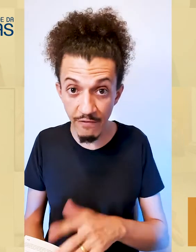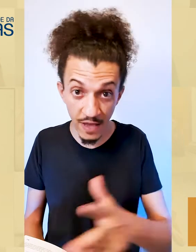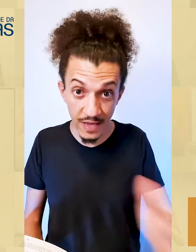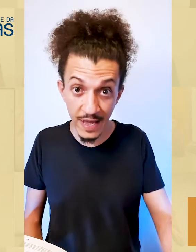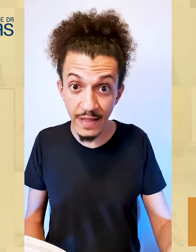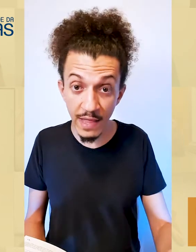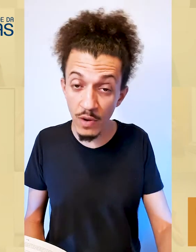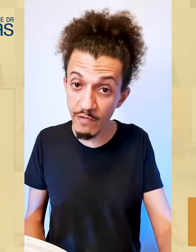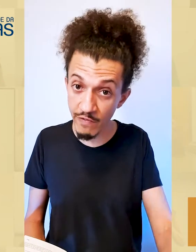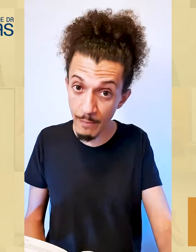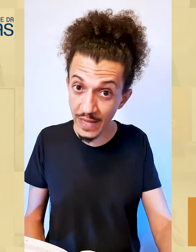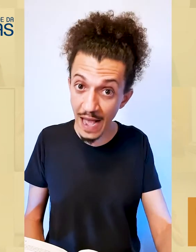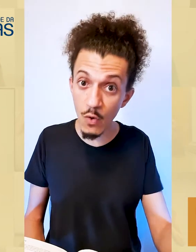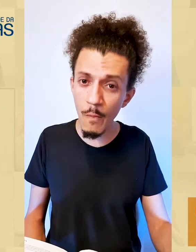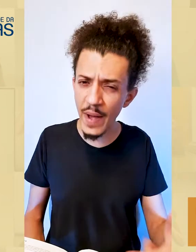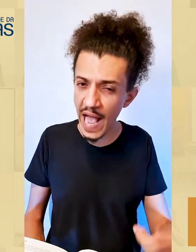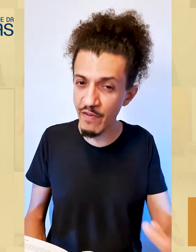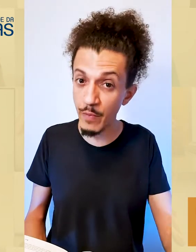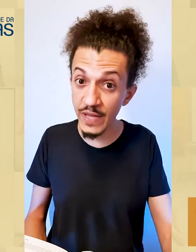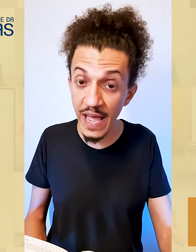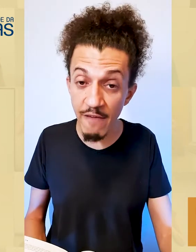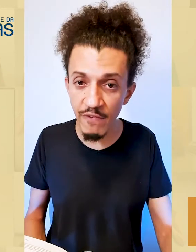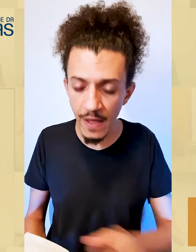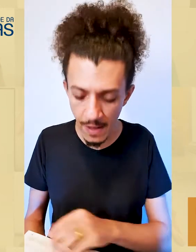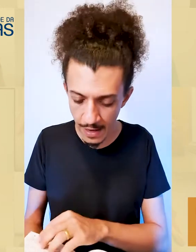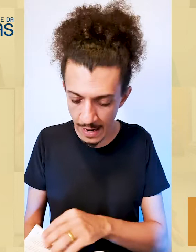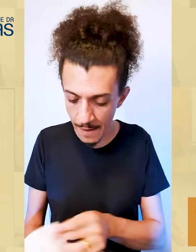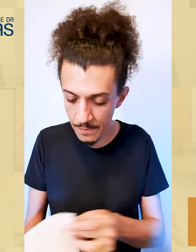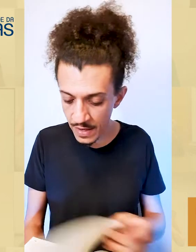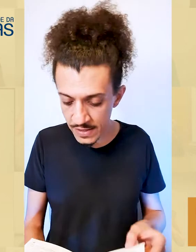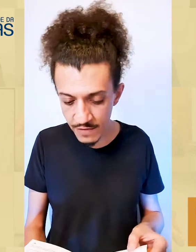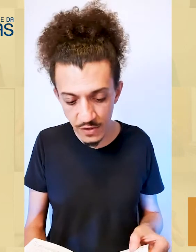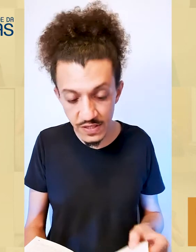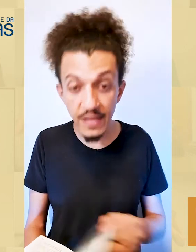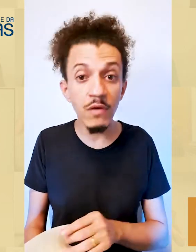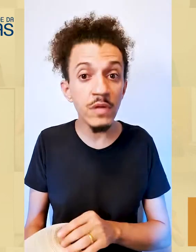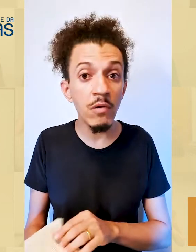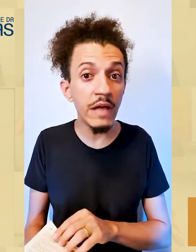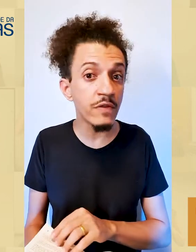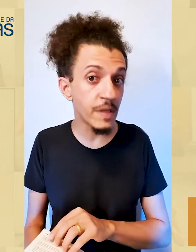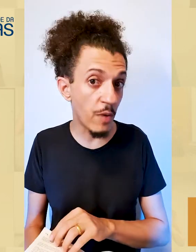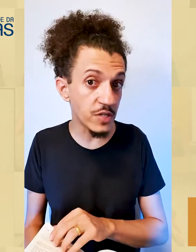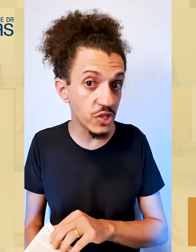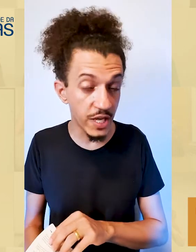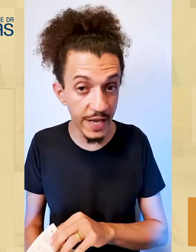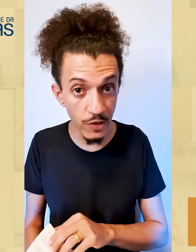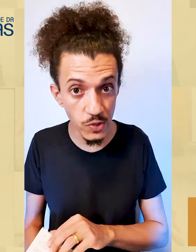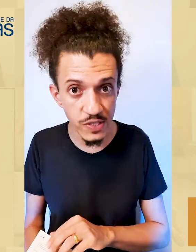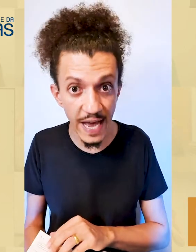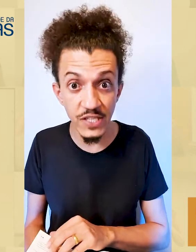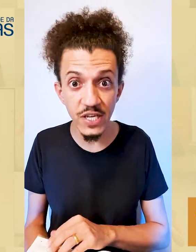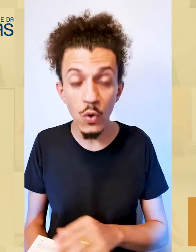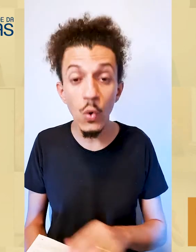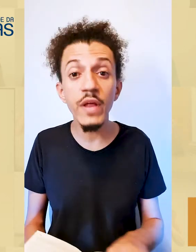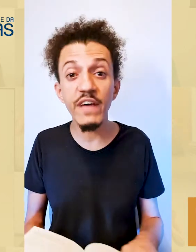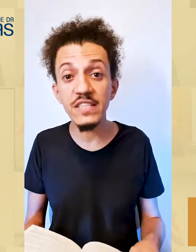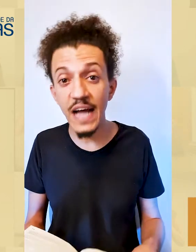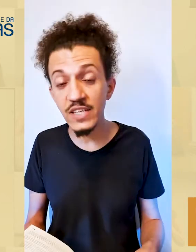nossa live, quem tem o livro vai poder acompanhar, vai poder rever lá. Se você ainda não tem o livro, você pode adquirir em nosso